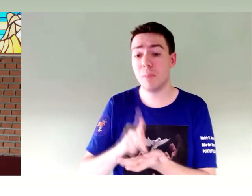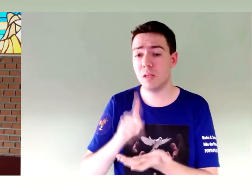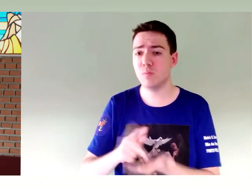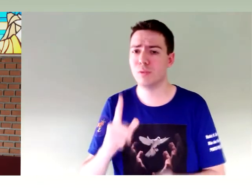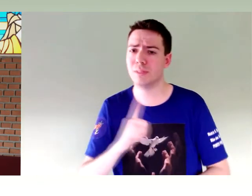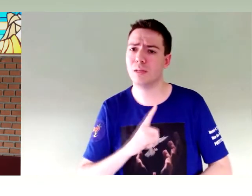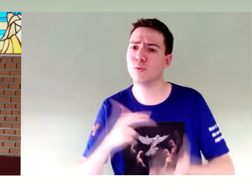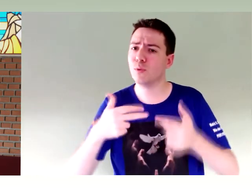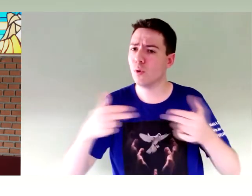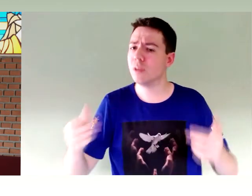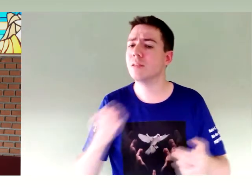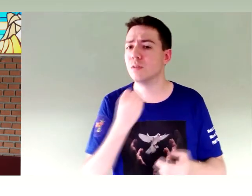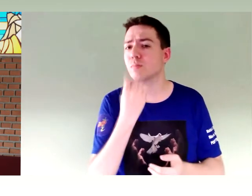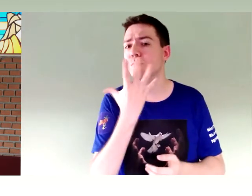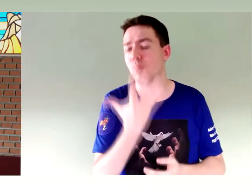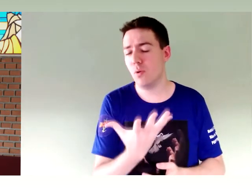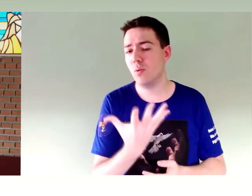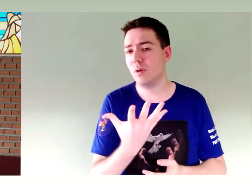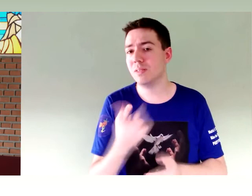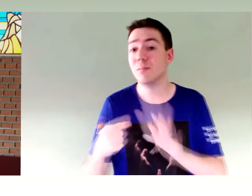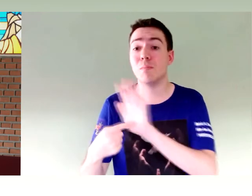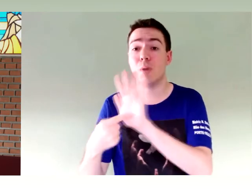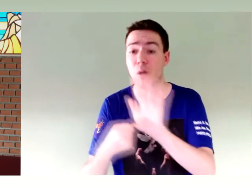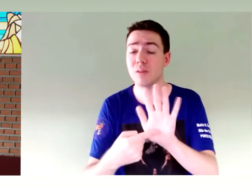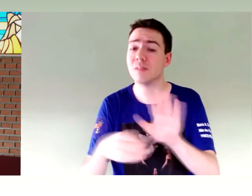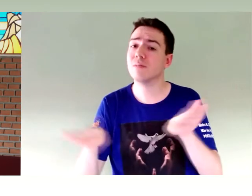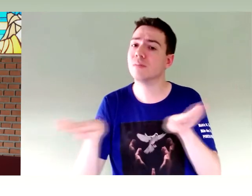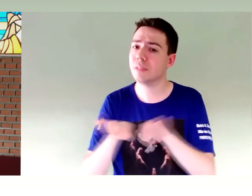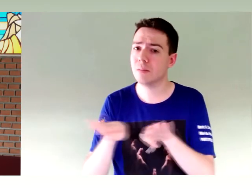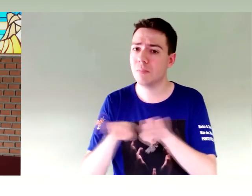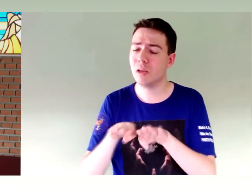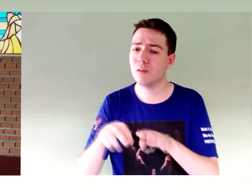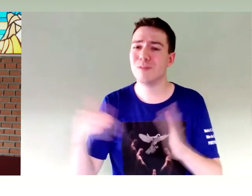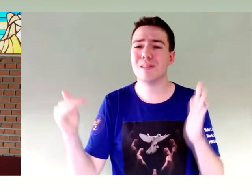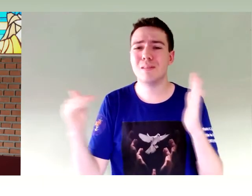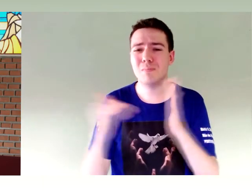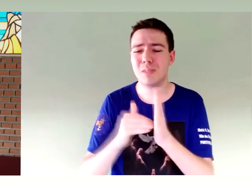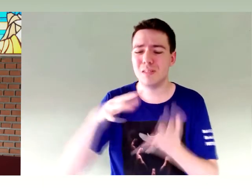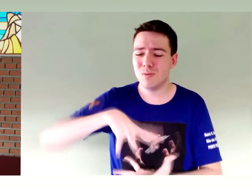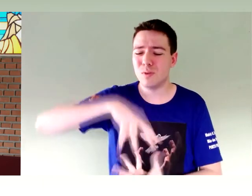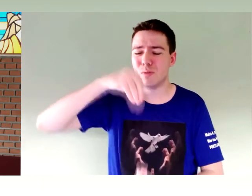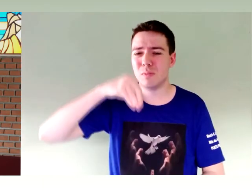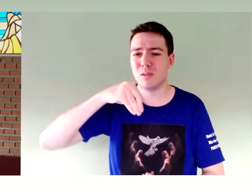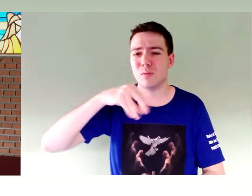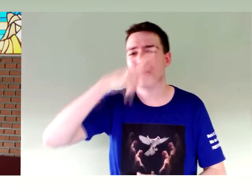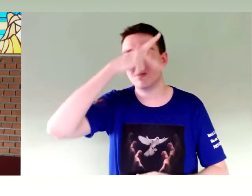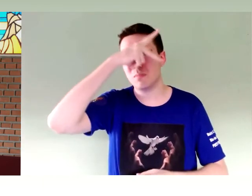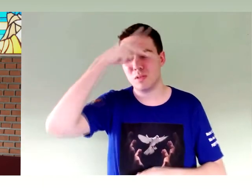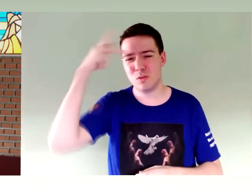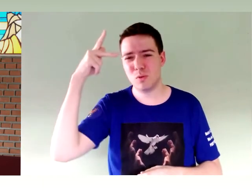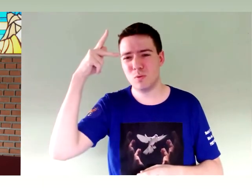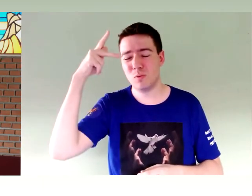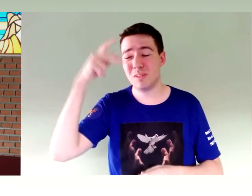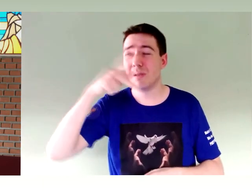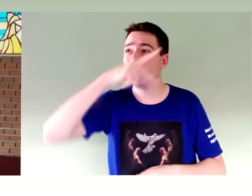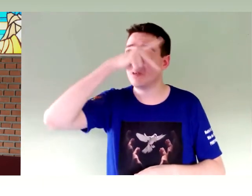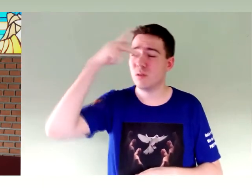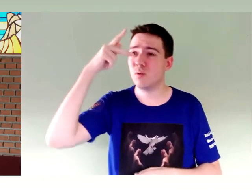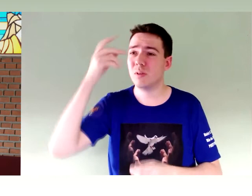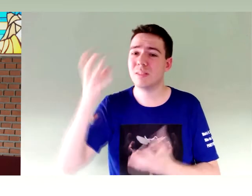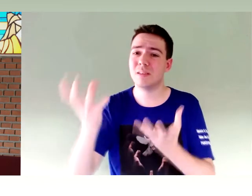valor positivo, refletem também os limites do espírito humano que infelizmente